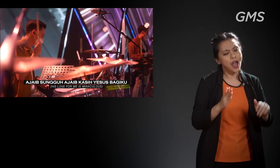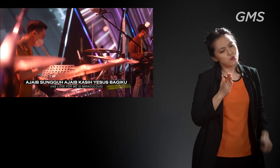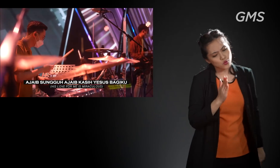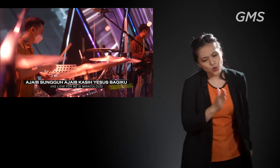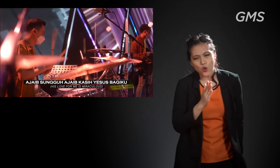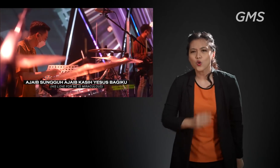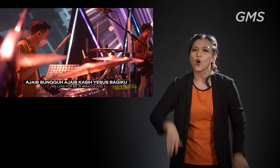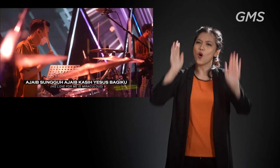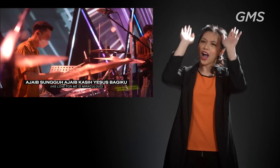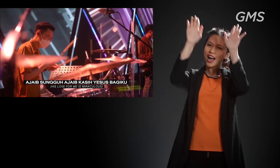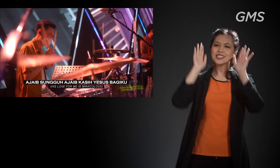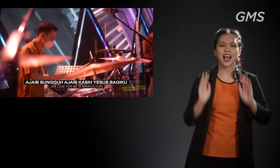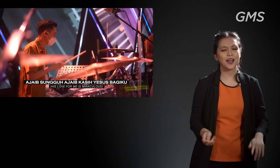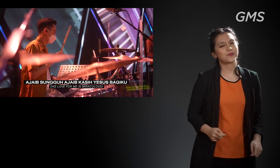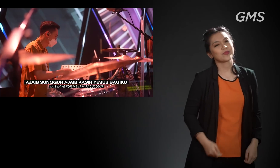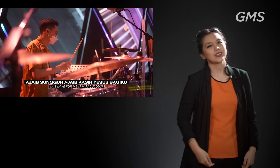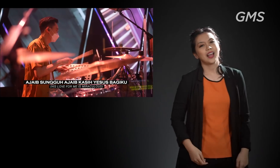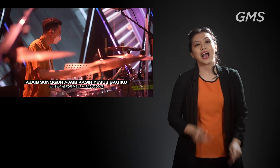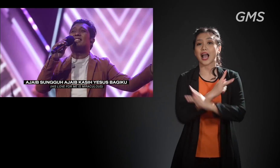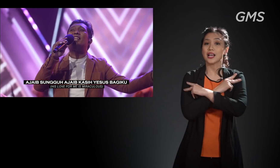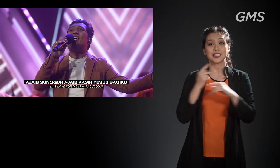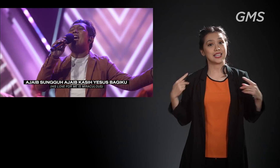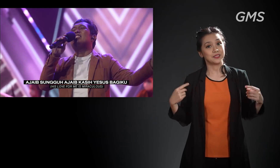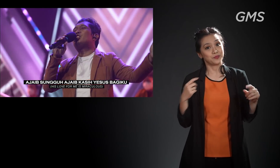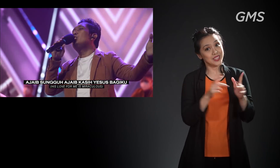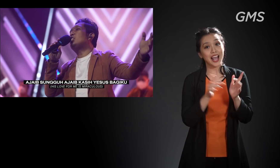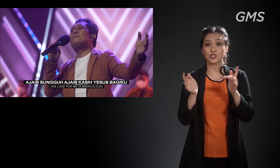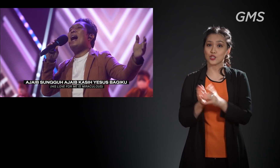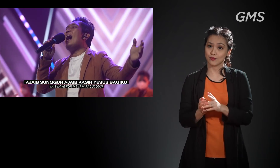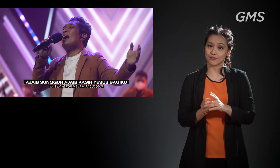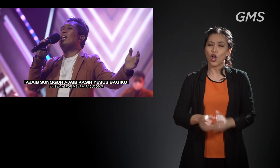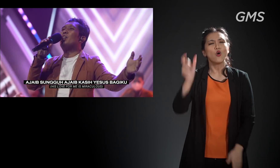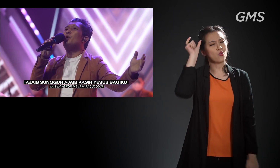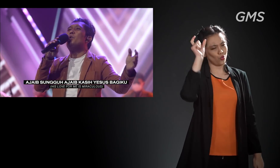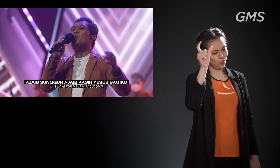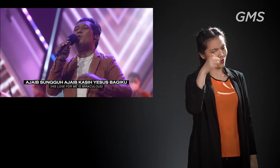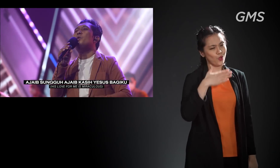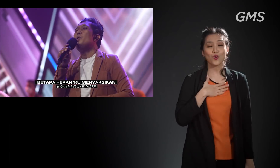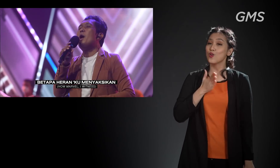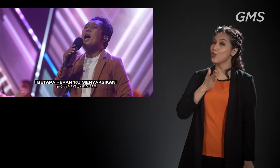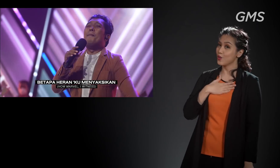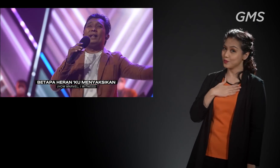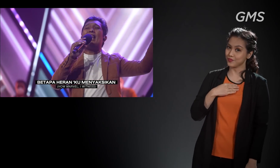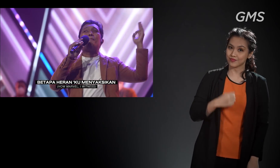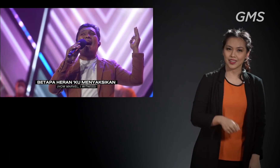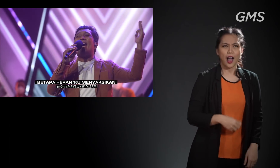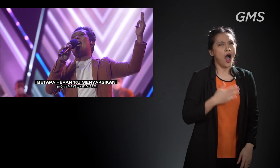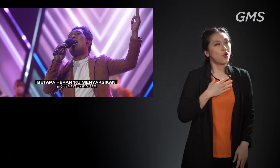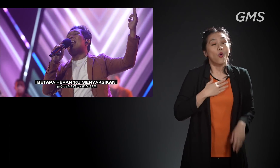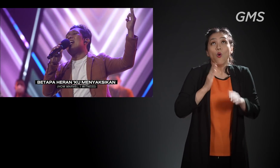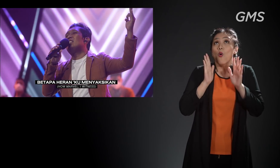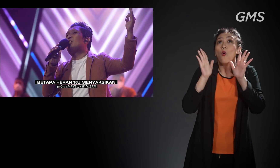Ajaib, sungguh ajaib kasih Yesus bagiku.